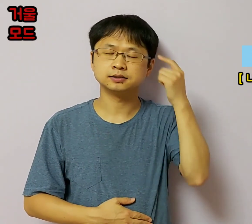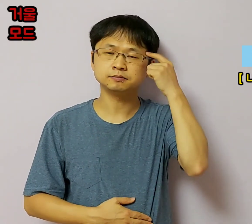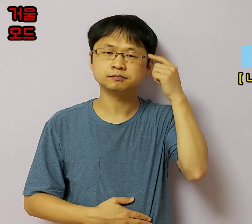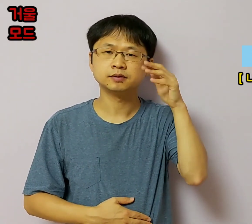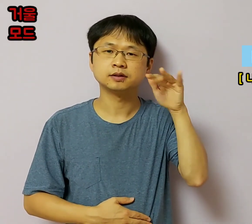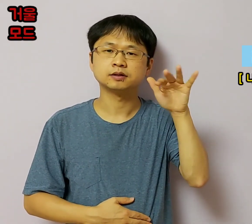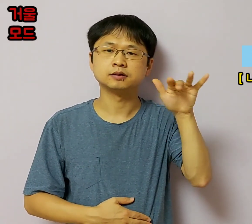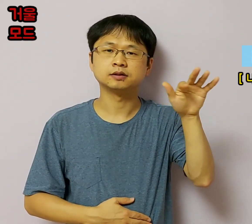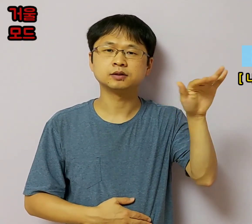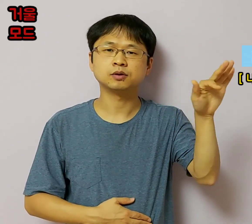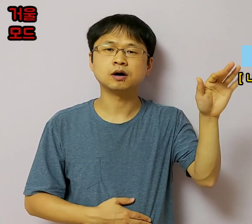가끔